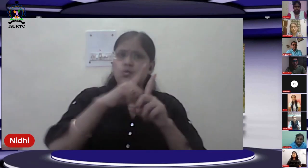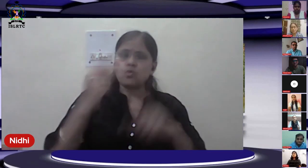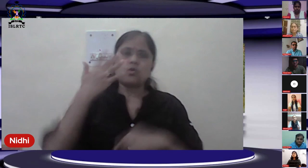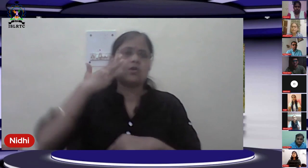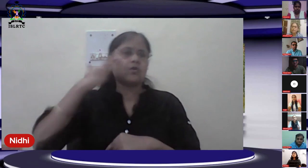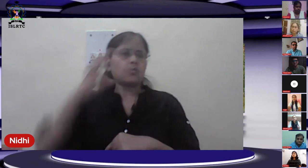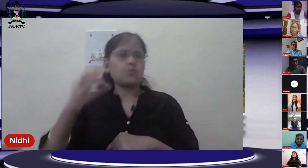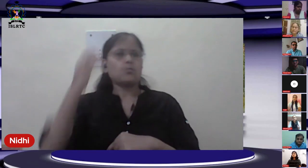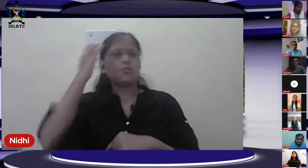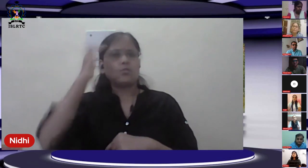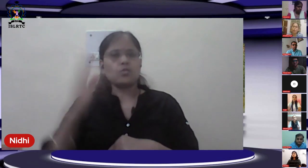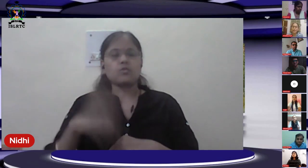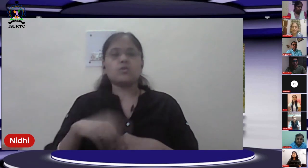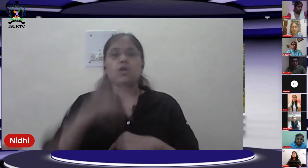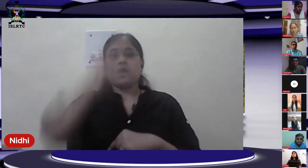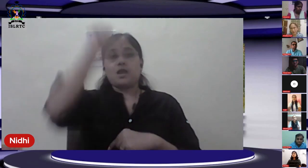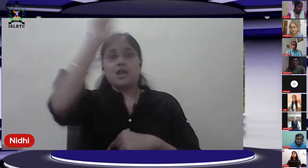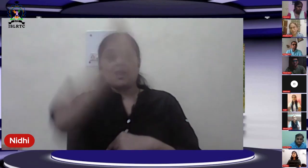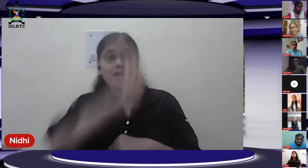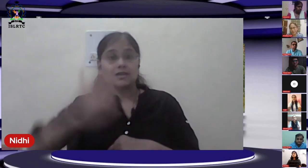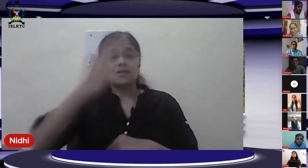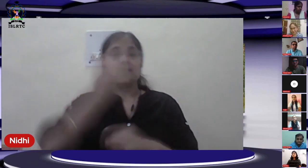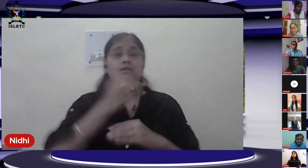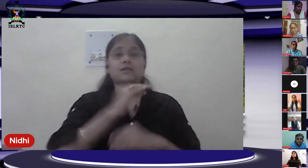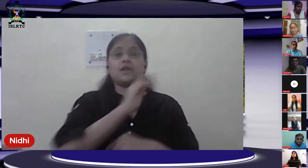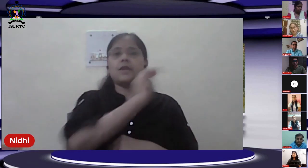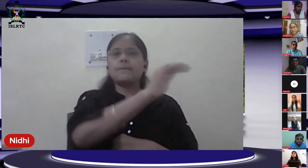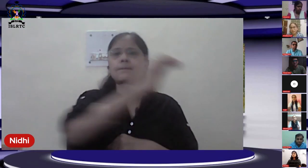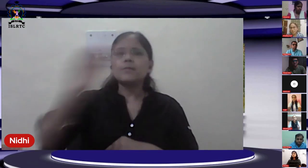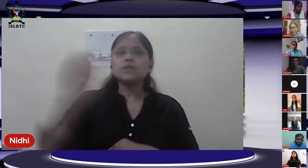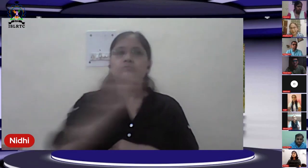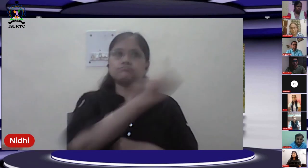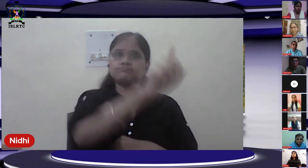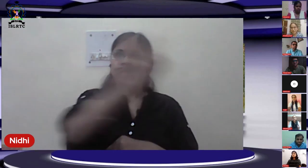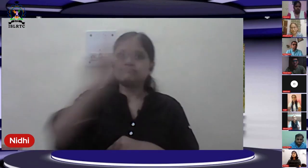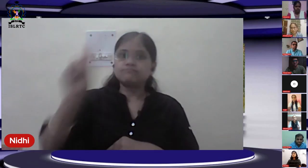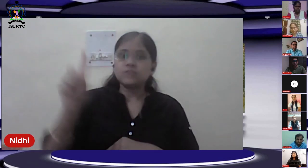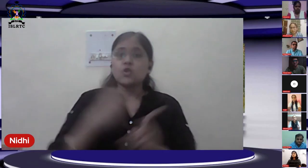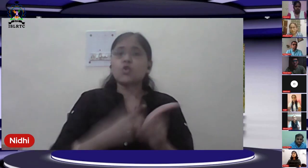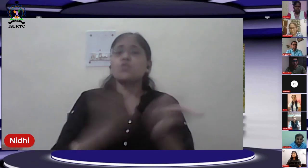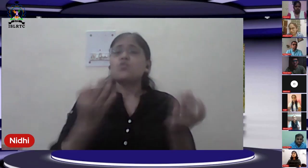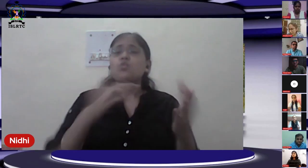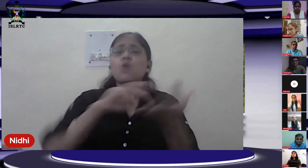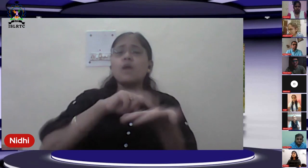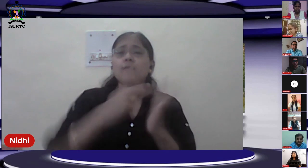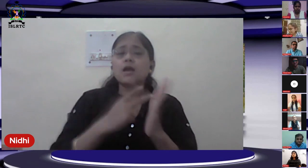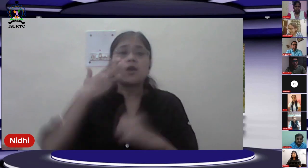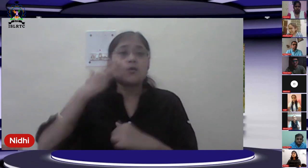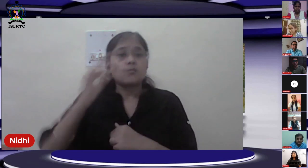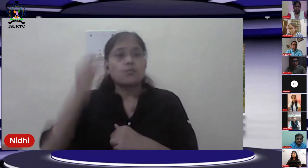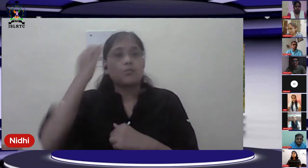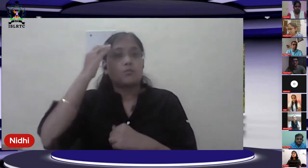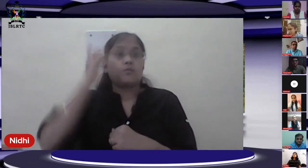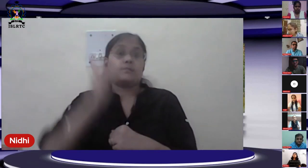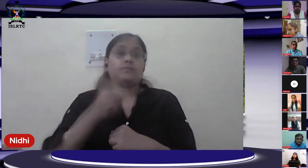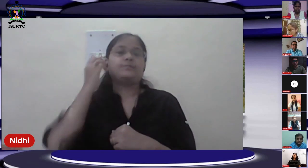बच्चे बच्चे को भी इसका इम्पोर्टेंस पता होना चाहिए। तो थैंक यू ब्रजेश। अब मैं बुलाना